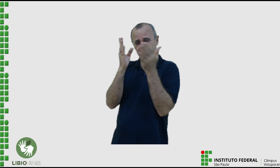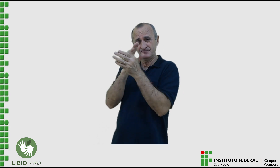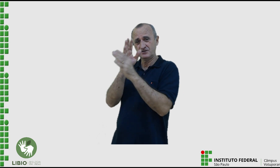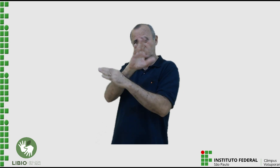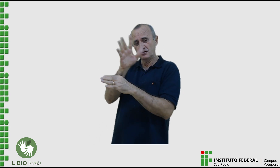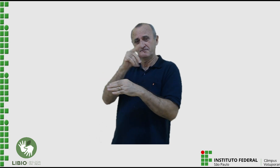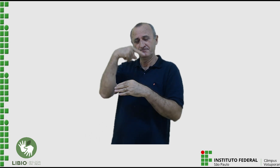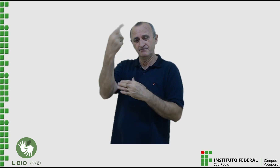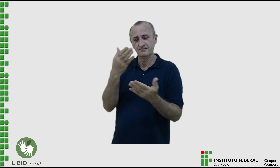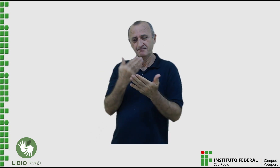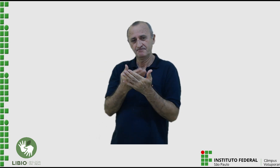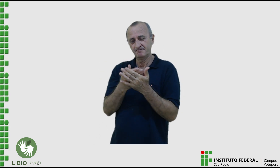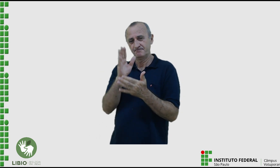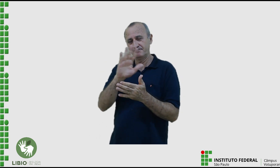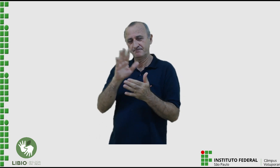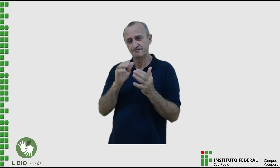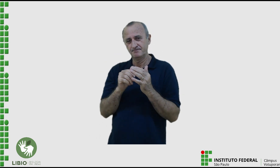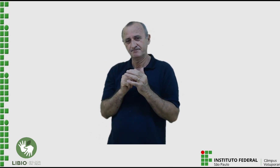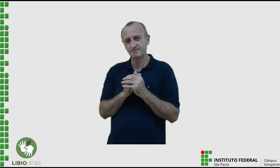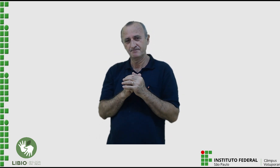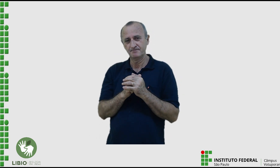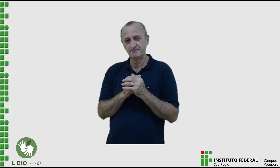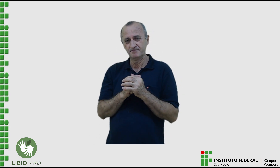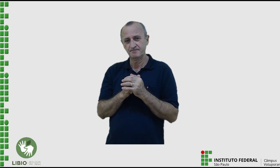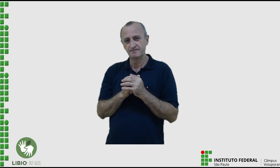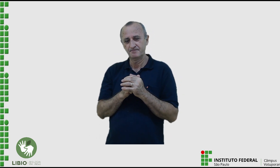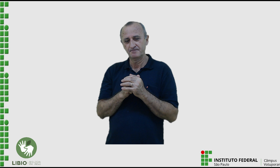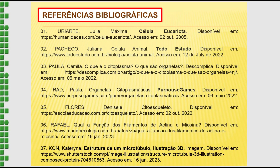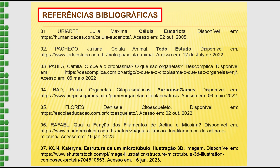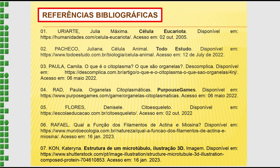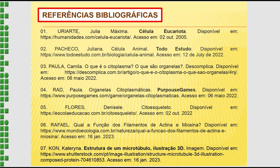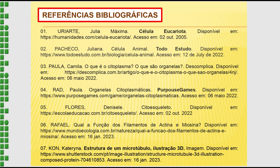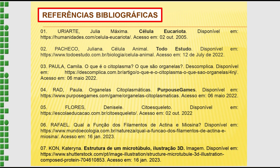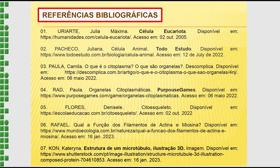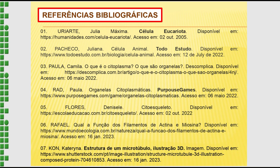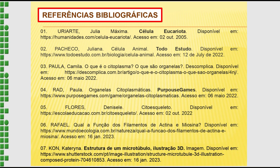E veja também nossa referência bibliográfica. Tchau, tchau, um abraço.